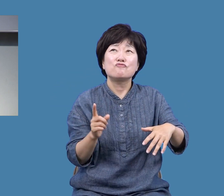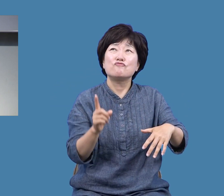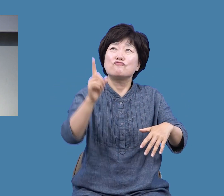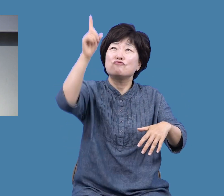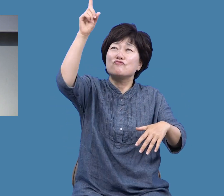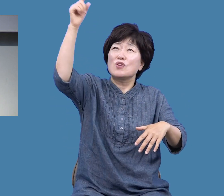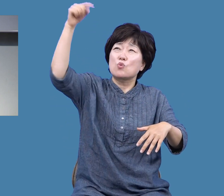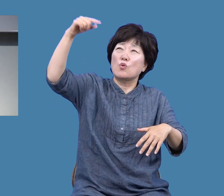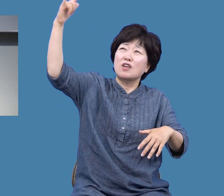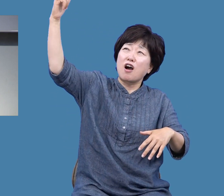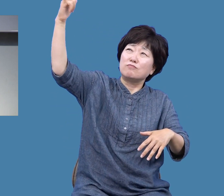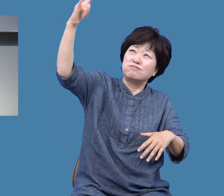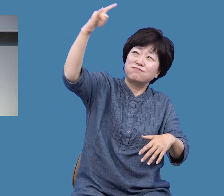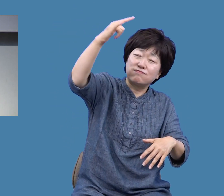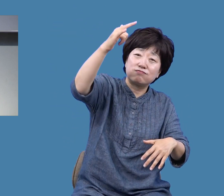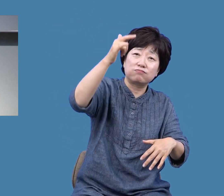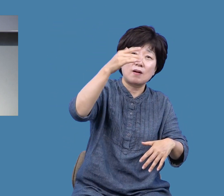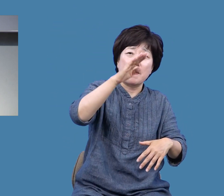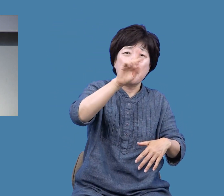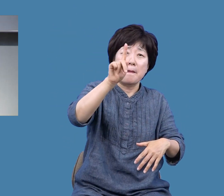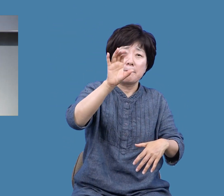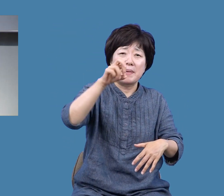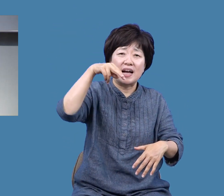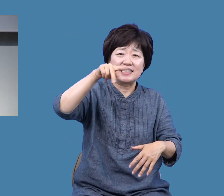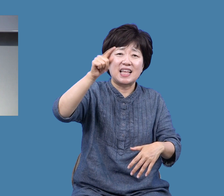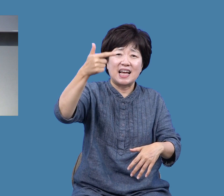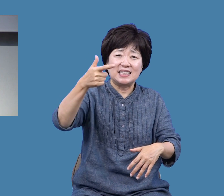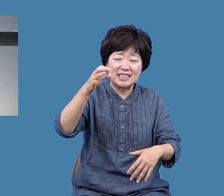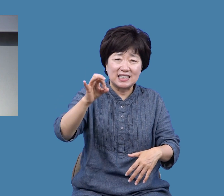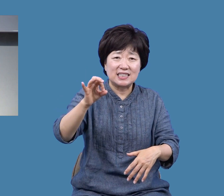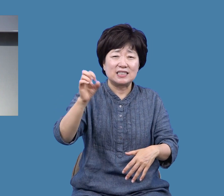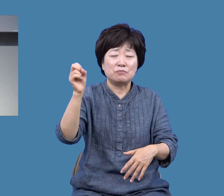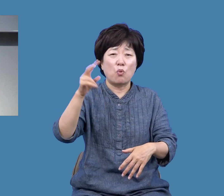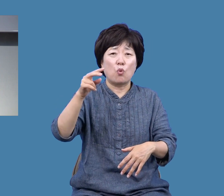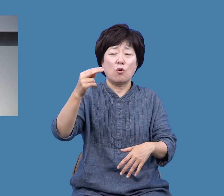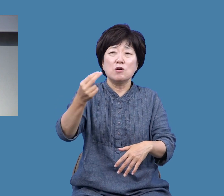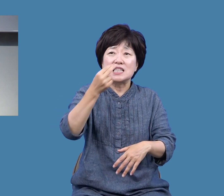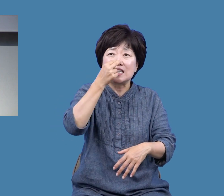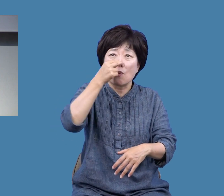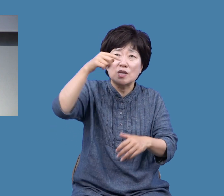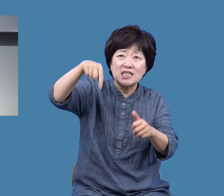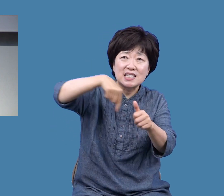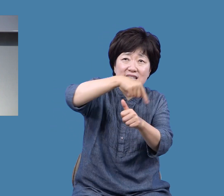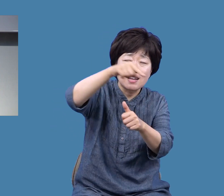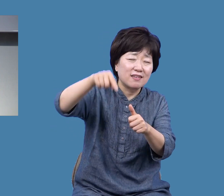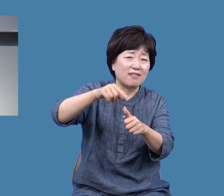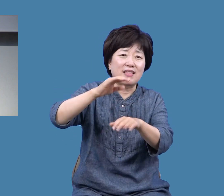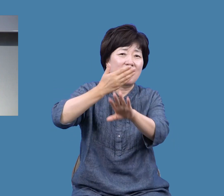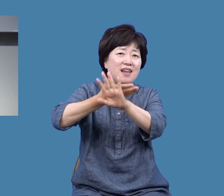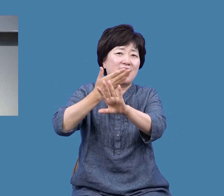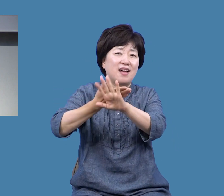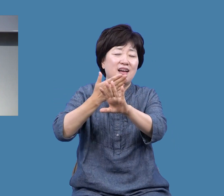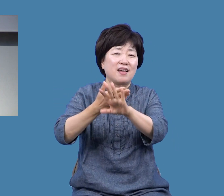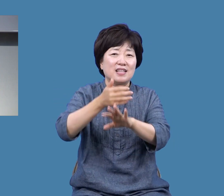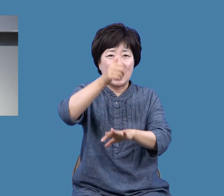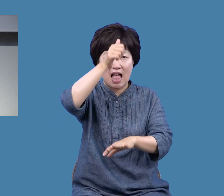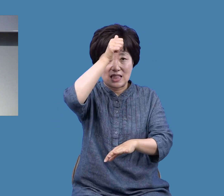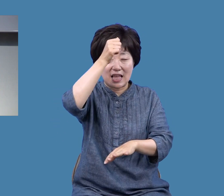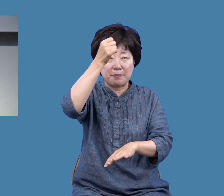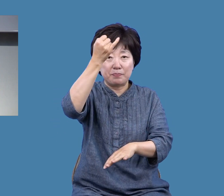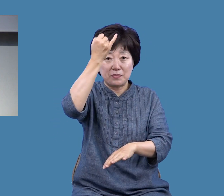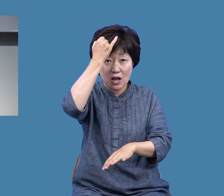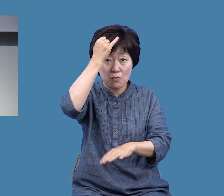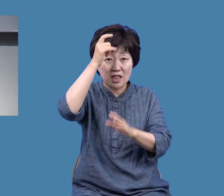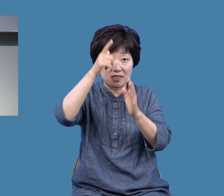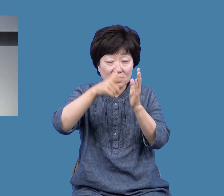들어오는 방사선량도 달랐고 대기의 질도 달랐고, 그래서 이 아담 때 창세기